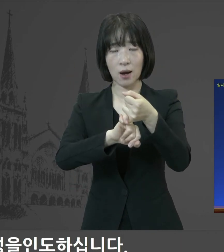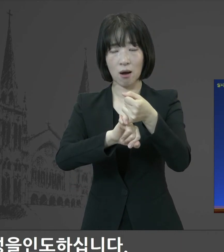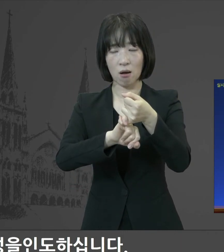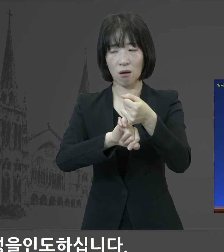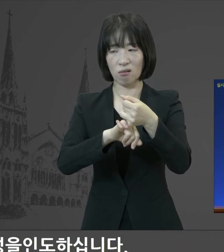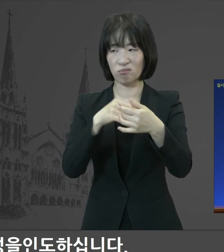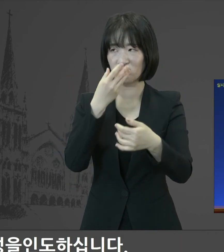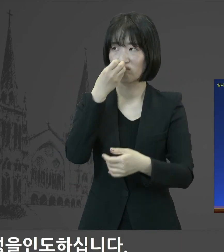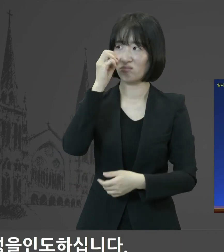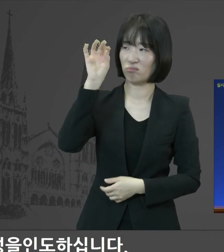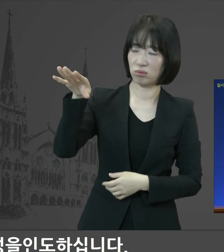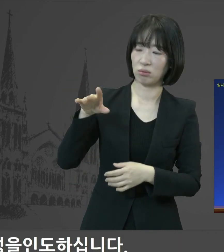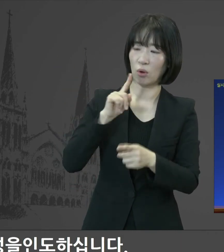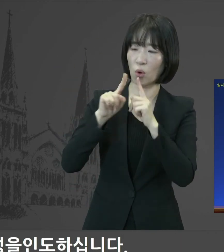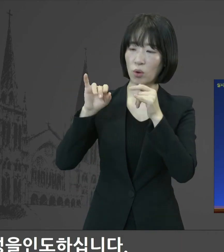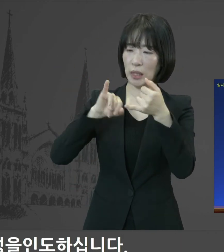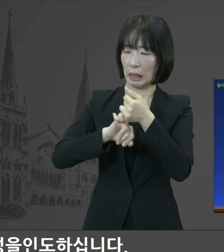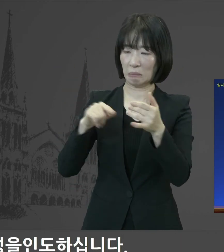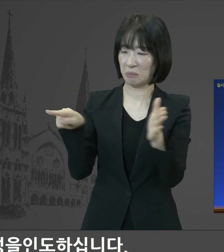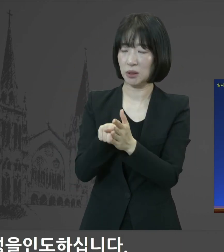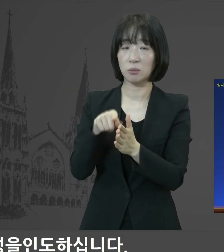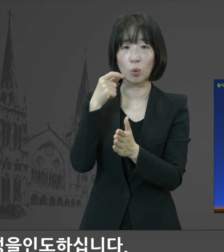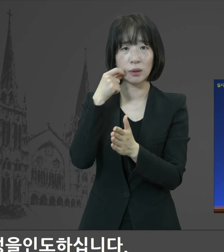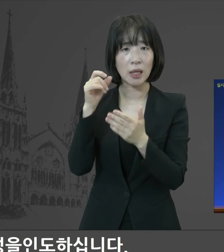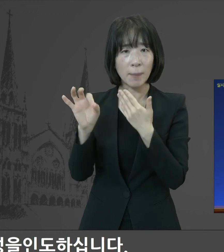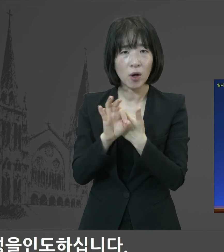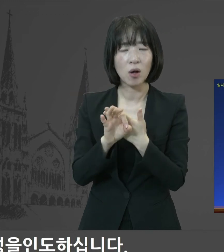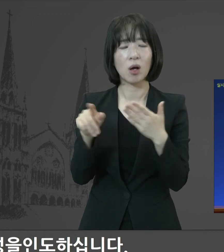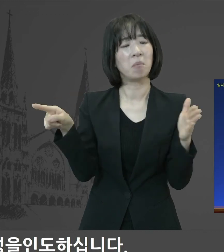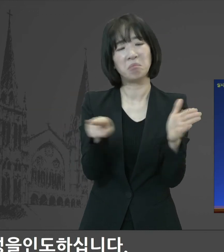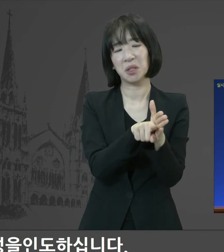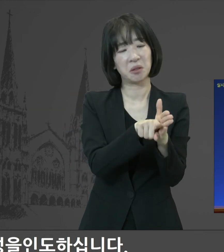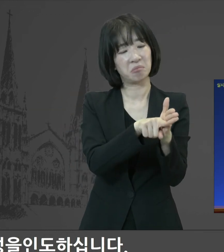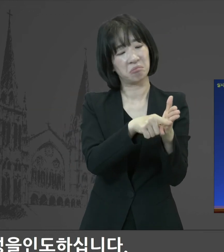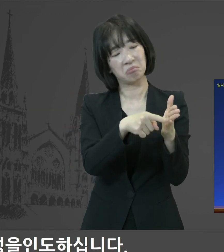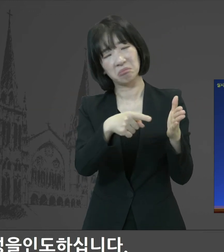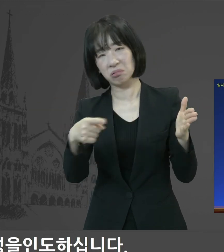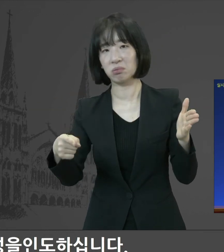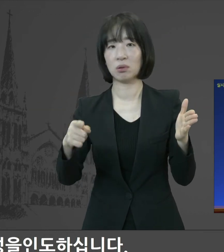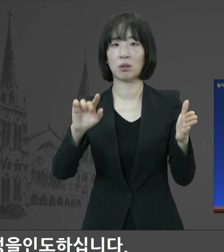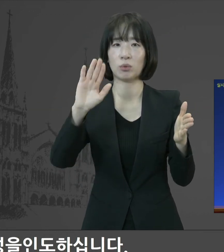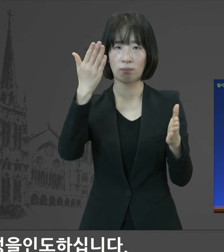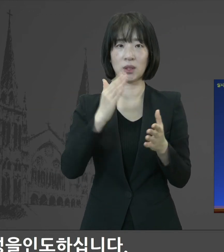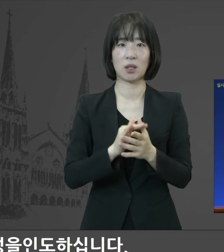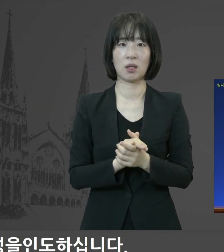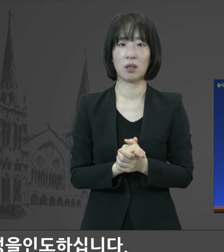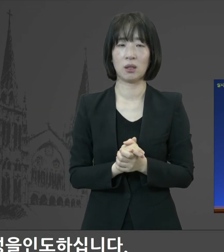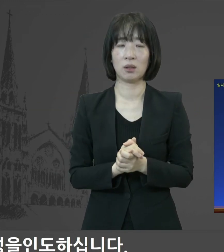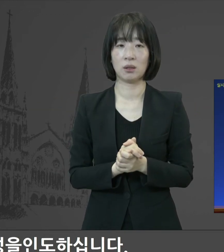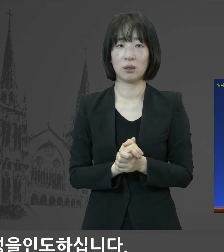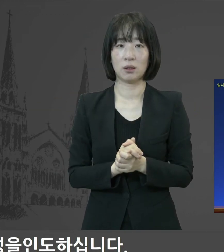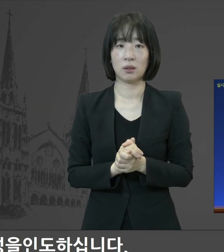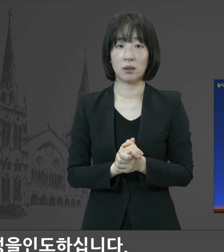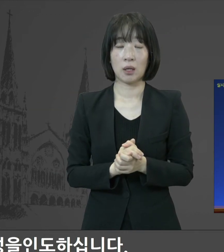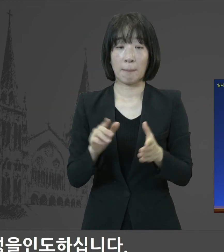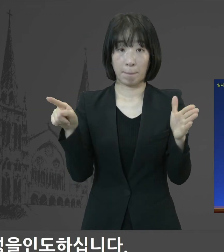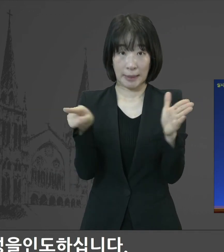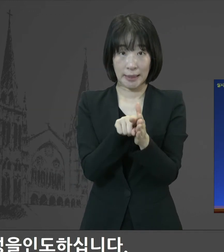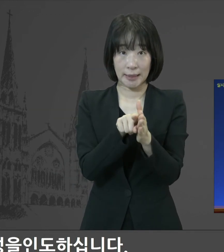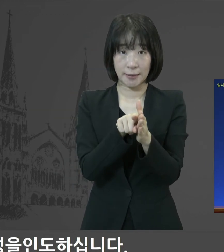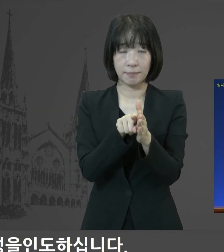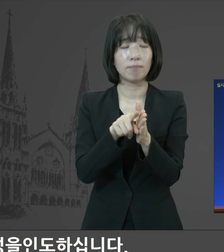무지해지면 믿음이 없어집니다. 믿음이 없는 겁니다. 여러분, 우리가 믿는다는